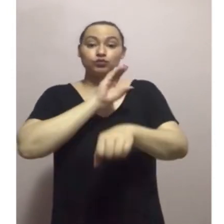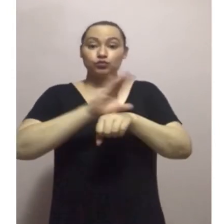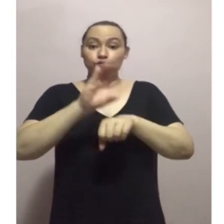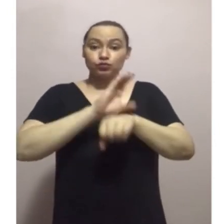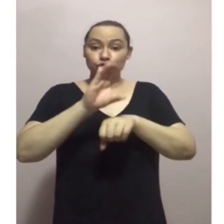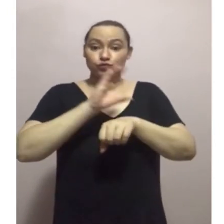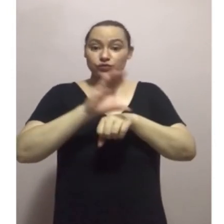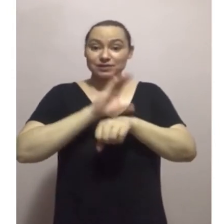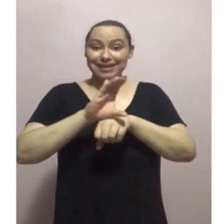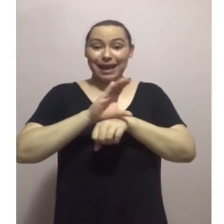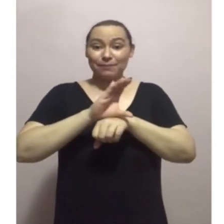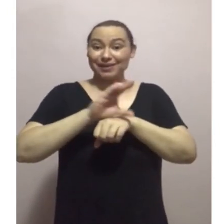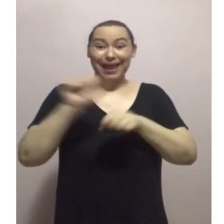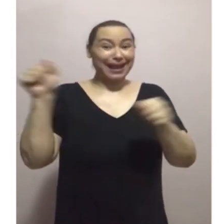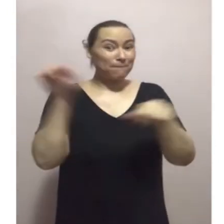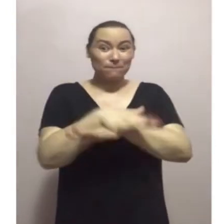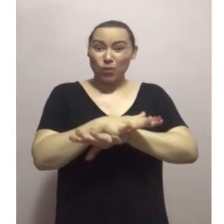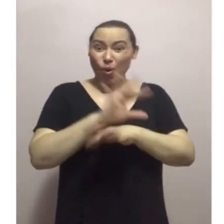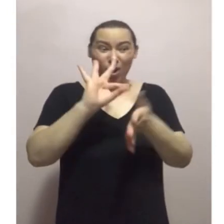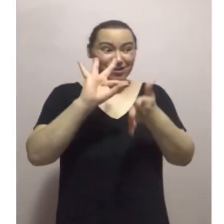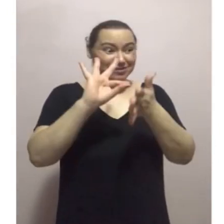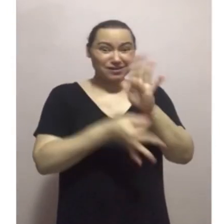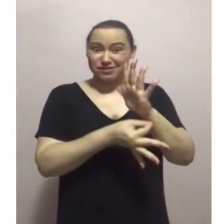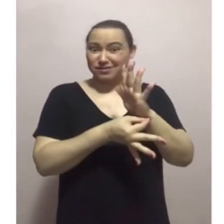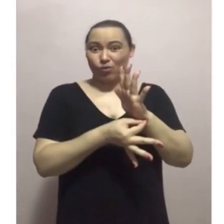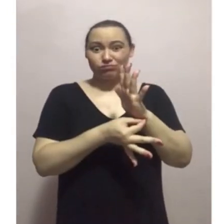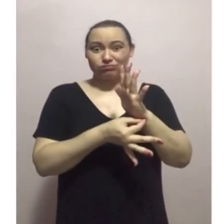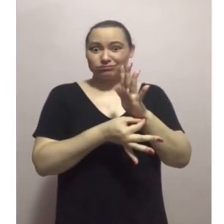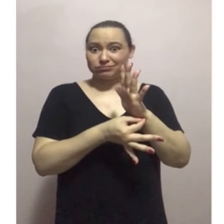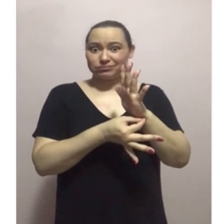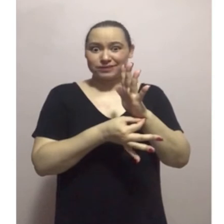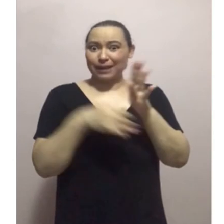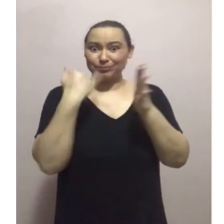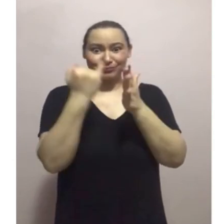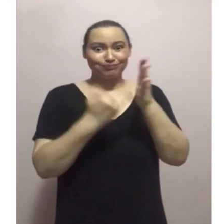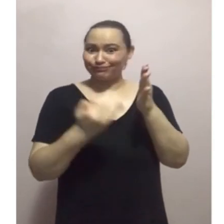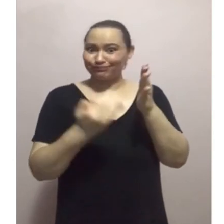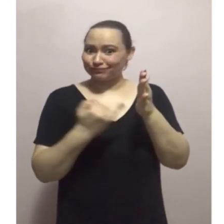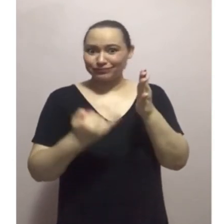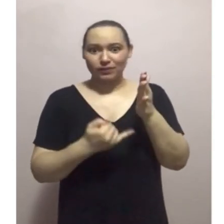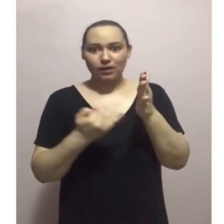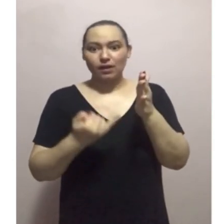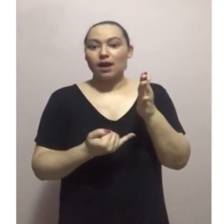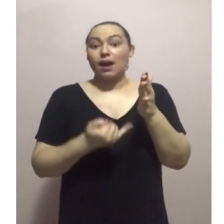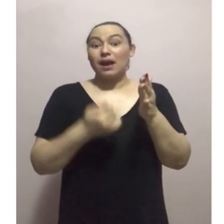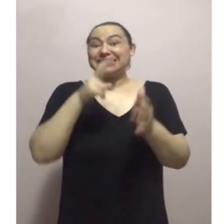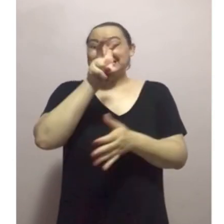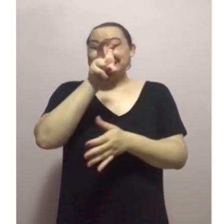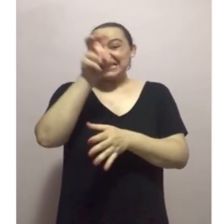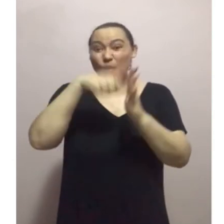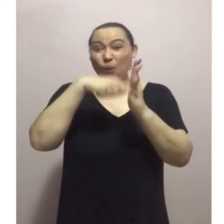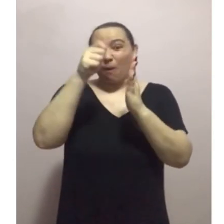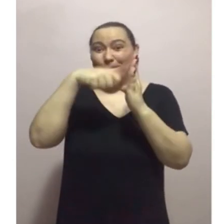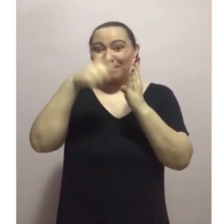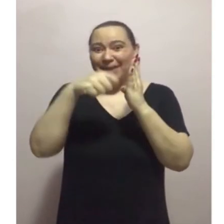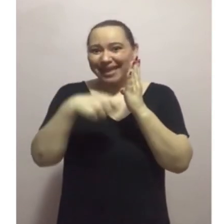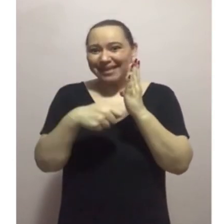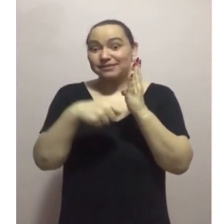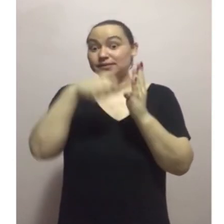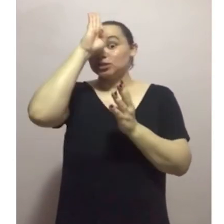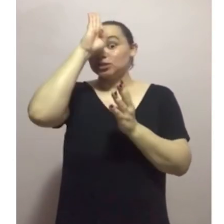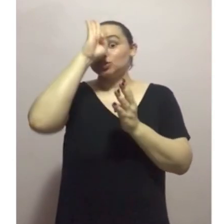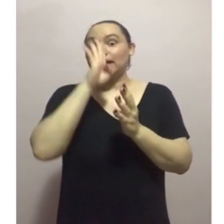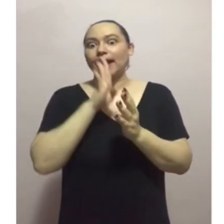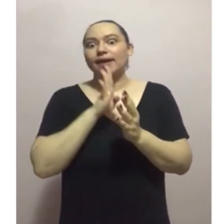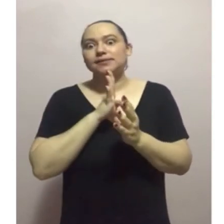curso esgotou, eu não imaginava, porque na época tinha muito curso gratuito, mas o nosso durava 5 meses,